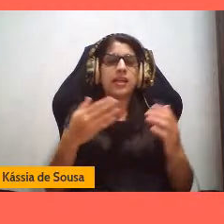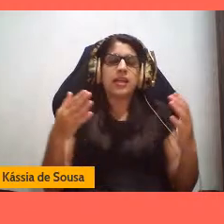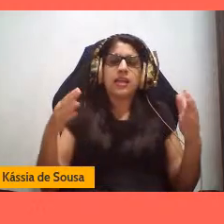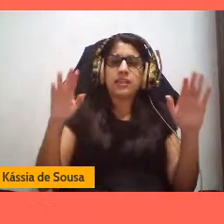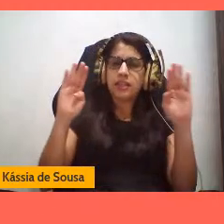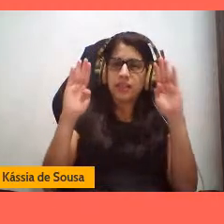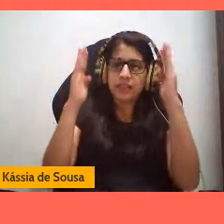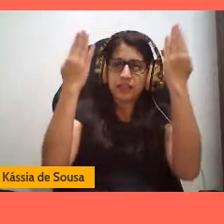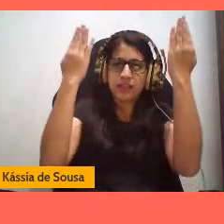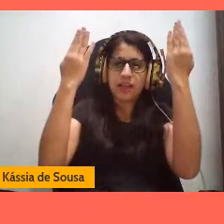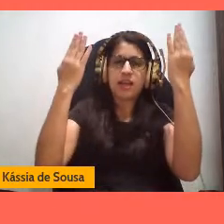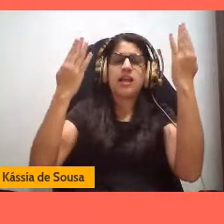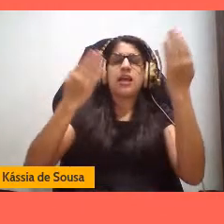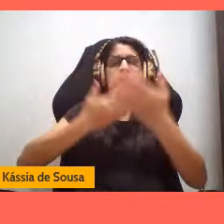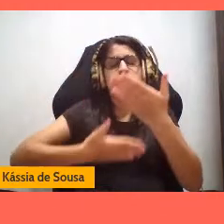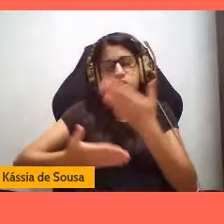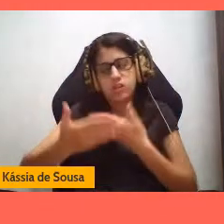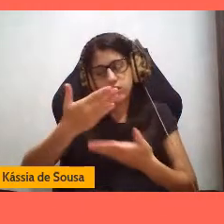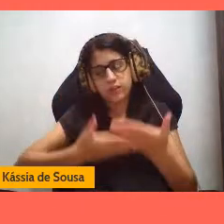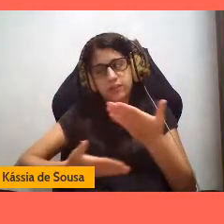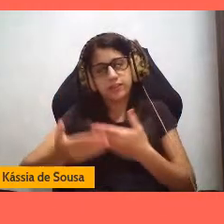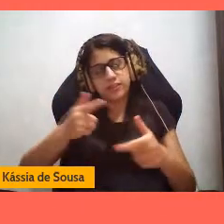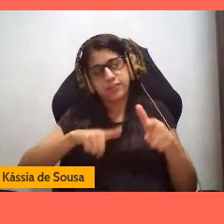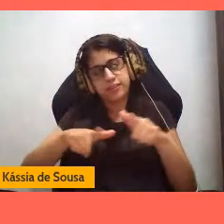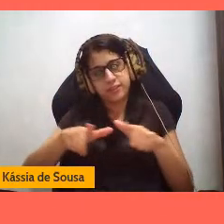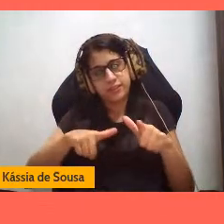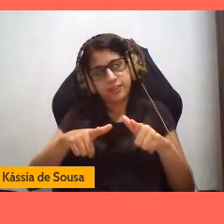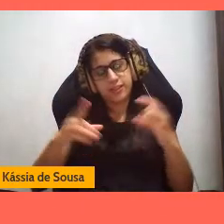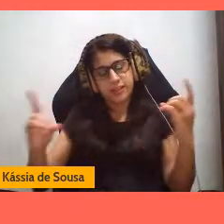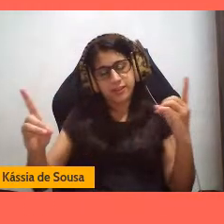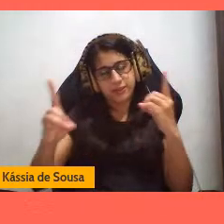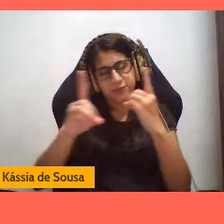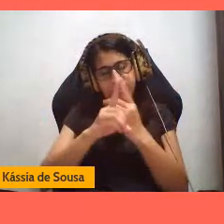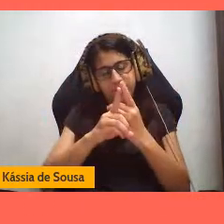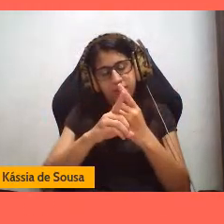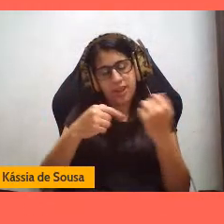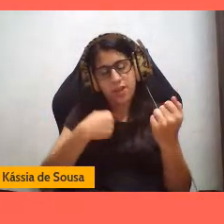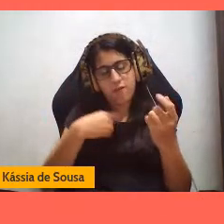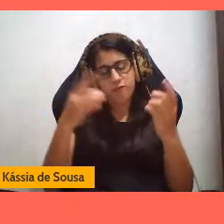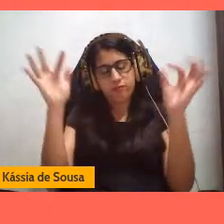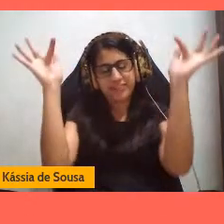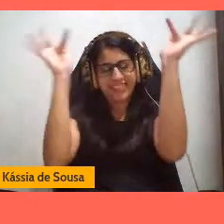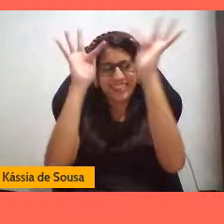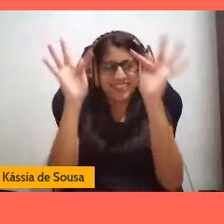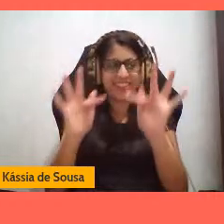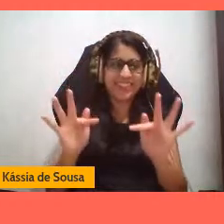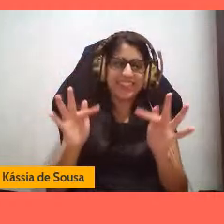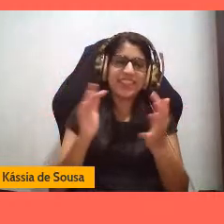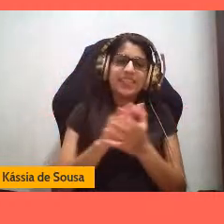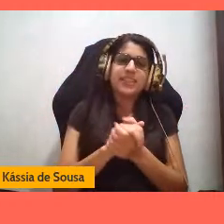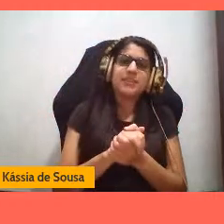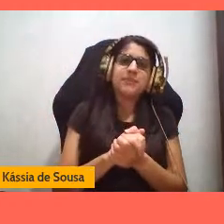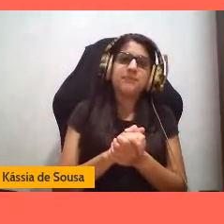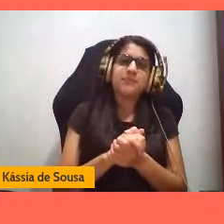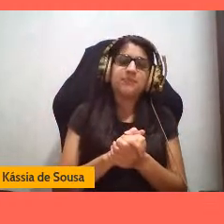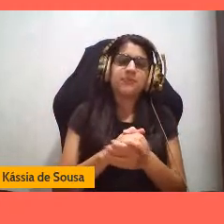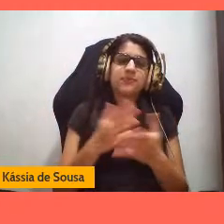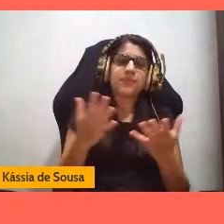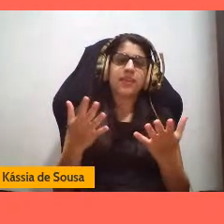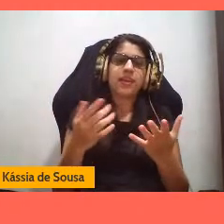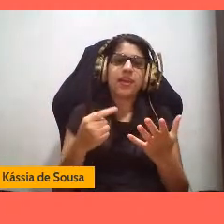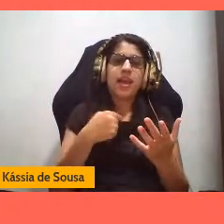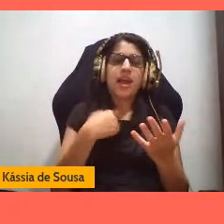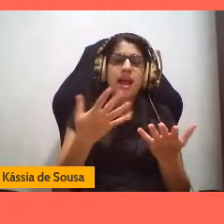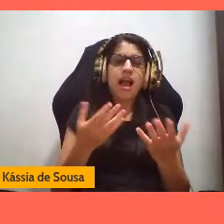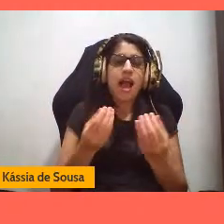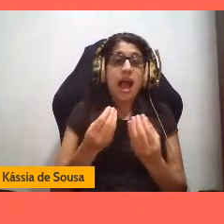trabalhos, e que a gente pudesse se encontrar. Então, eu fico muito feliz também em que, como a Adriana lançou a proposta,